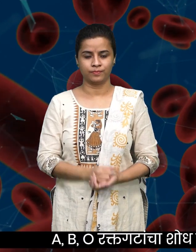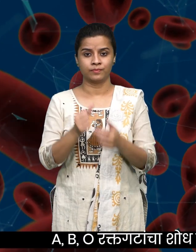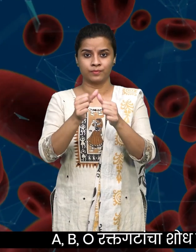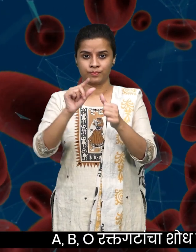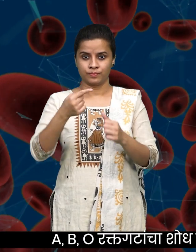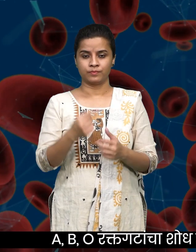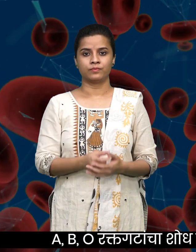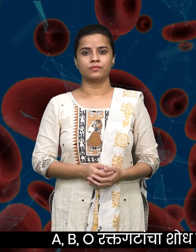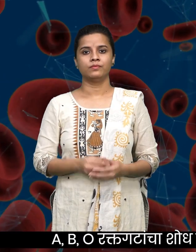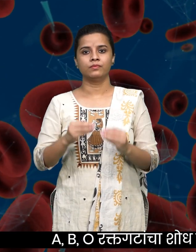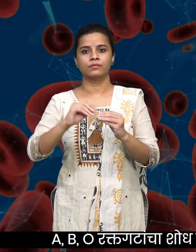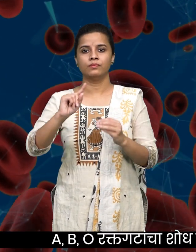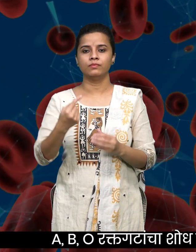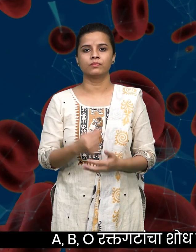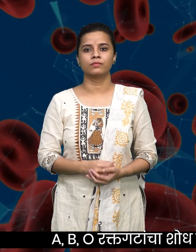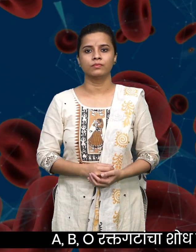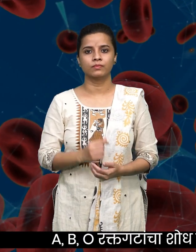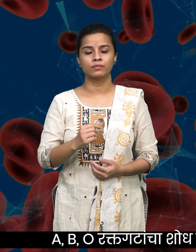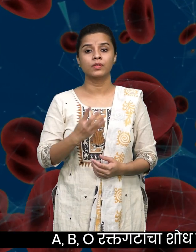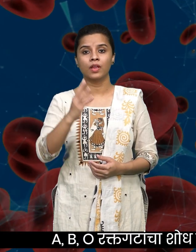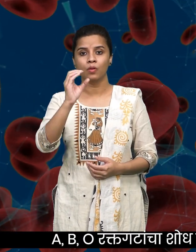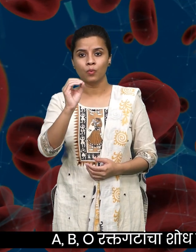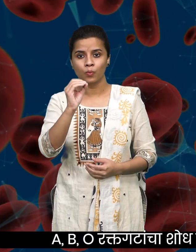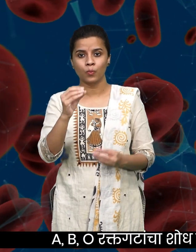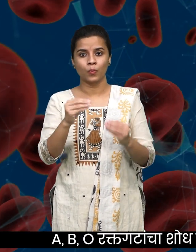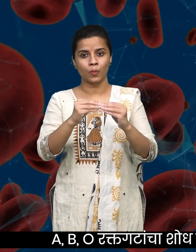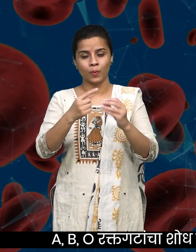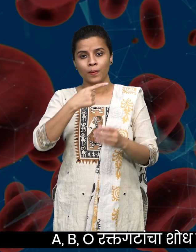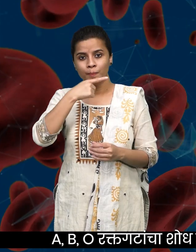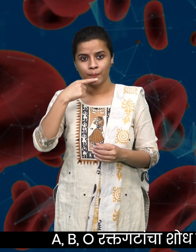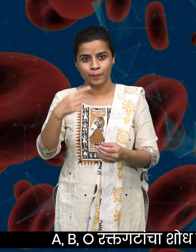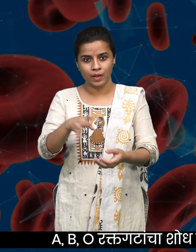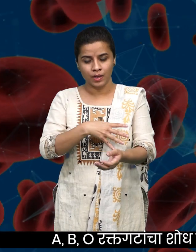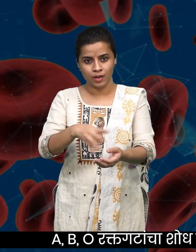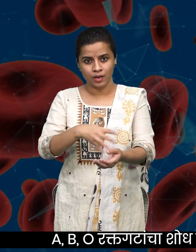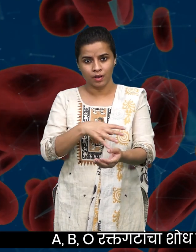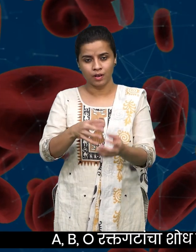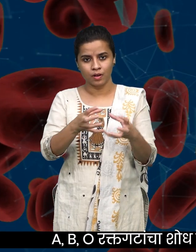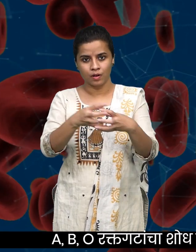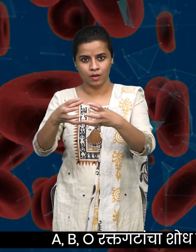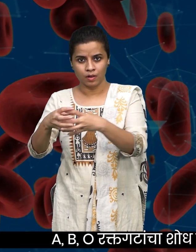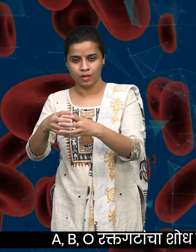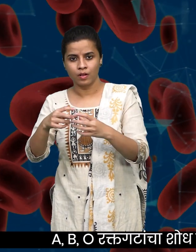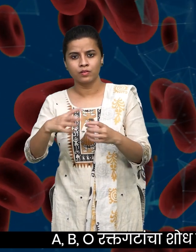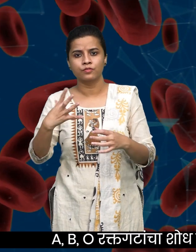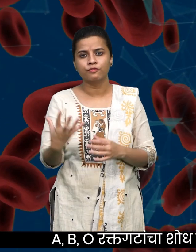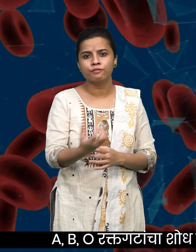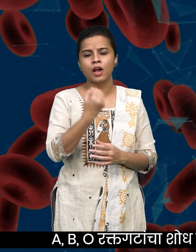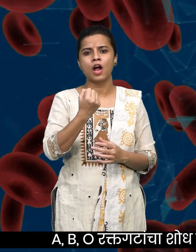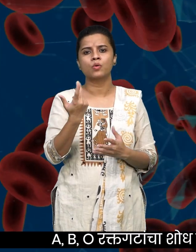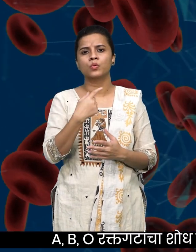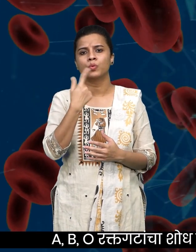ए, बी, ओ रक्तगटांचा शोध कार्ल लॅडिस्टर यांनी 1900 मध्ये लावला होता.